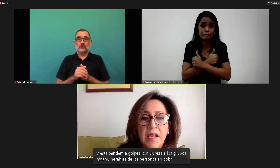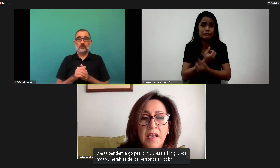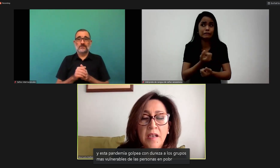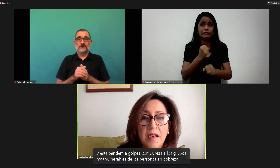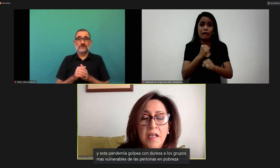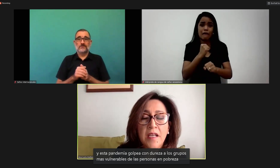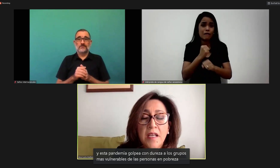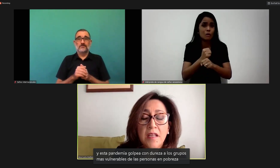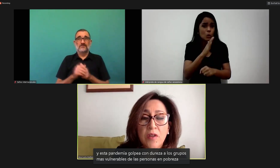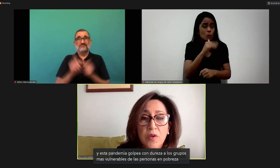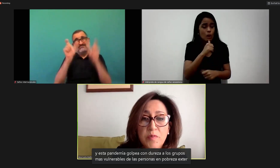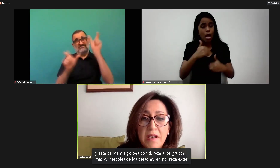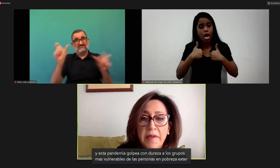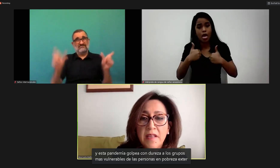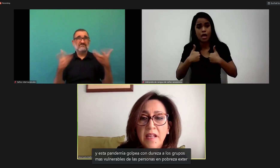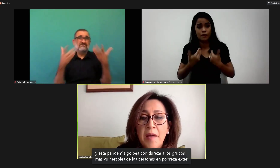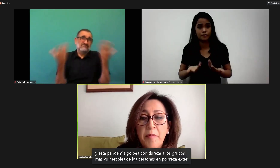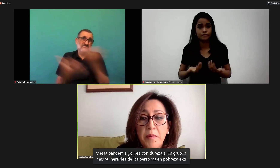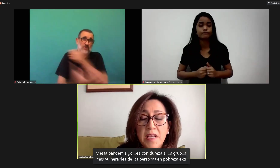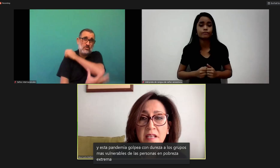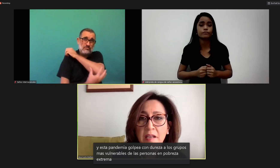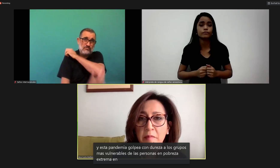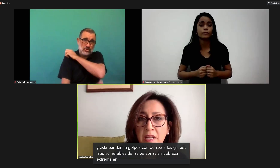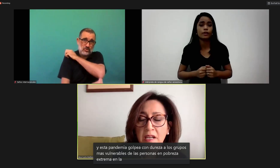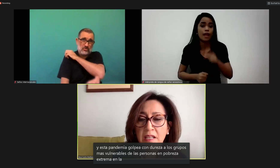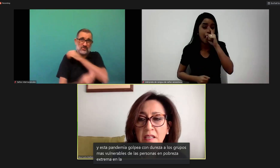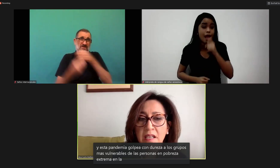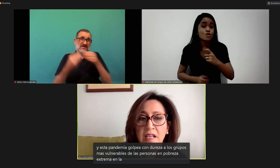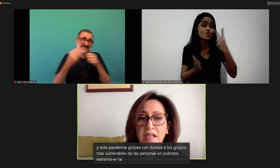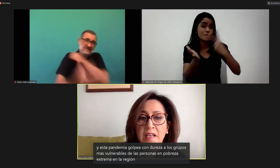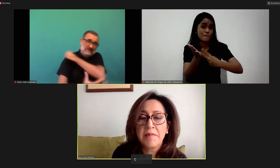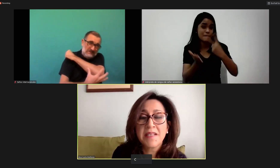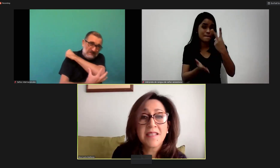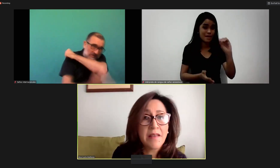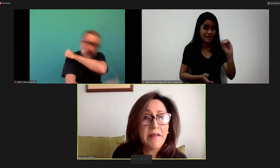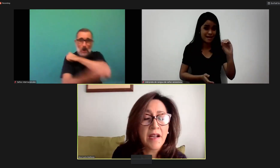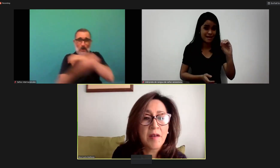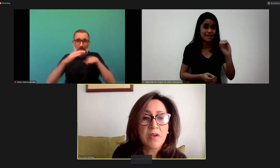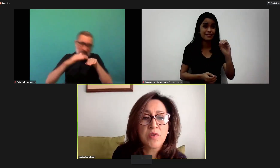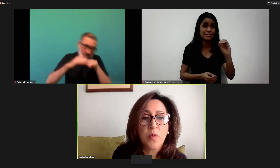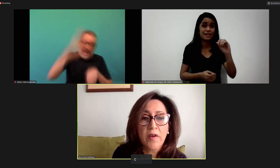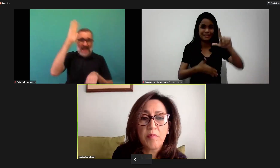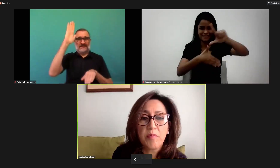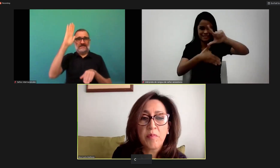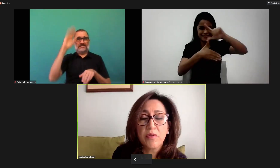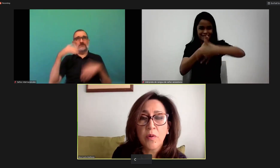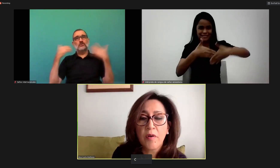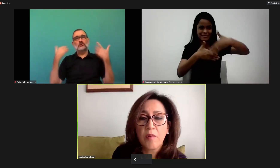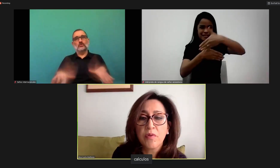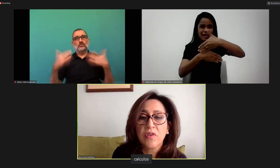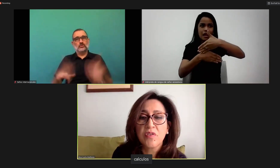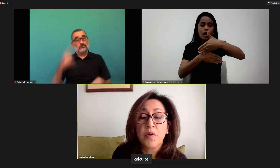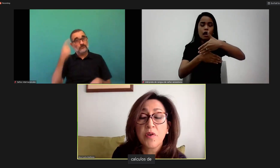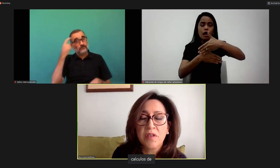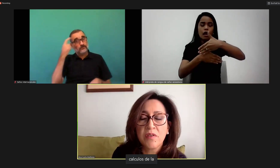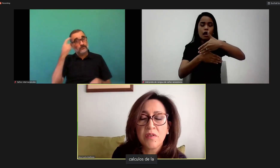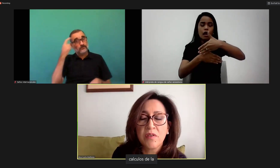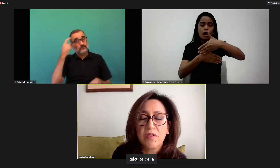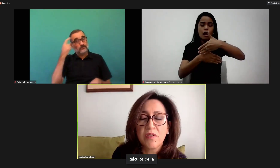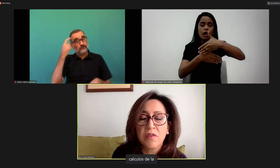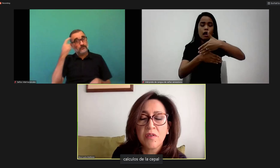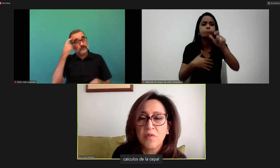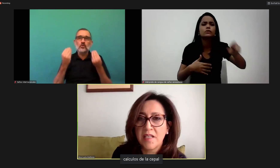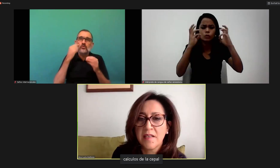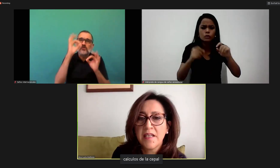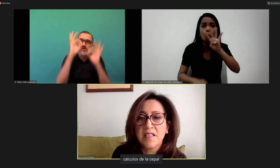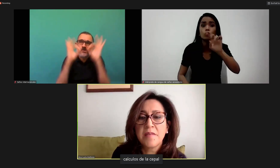CEPAL, en el 2020 la pobreza en América Latina y el Caribe se elevará al menos 4.4 puntos